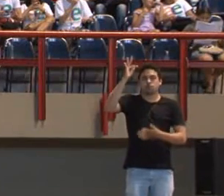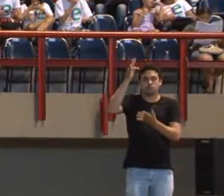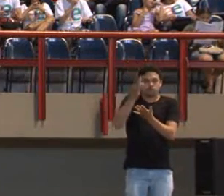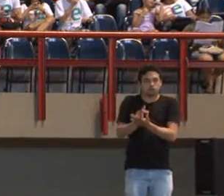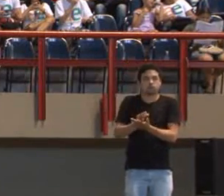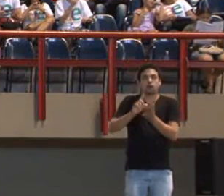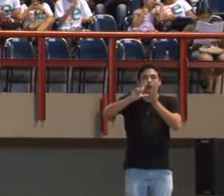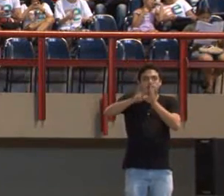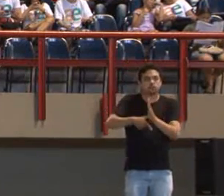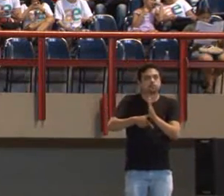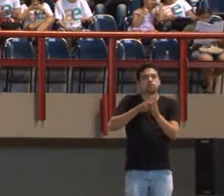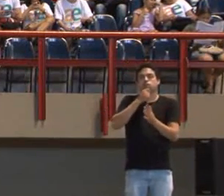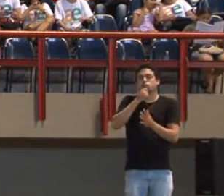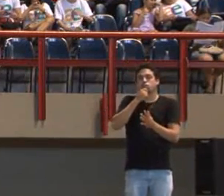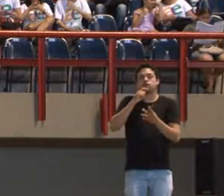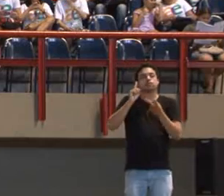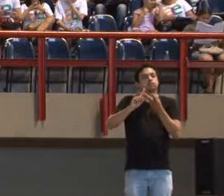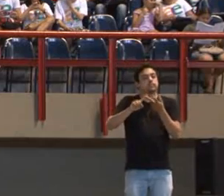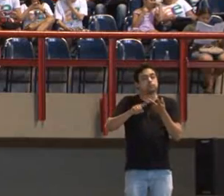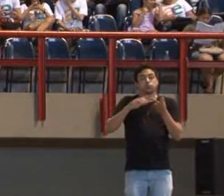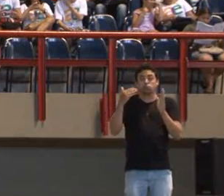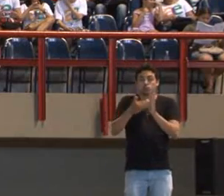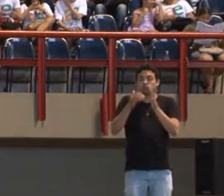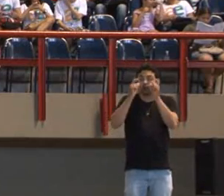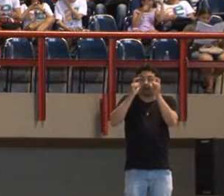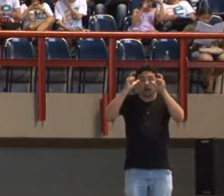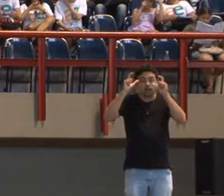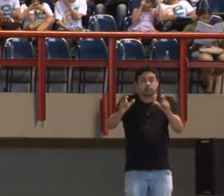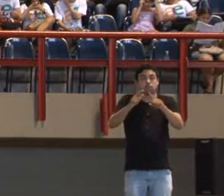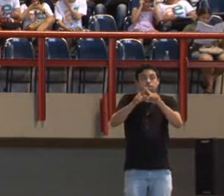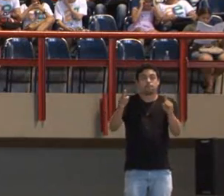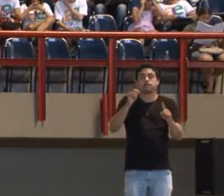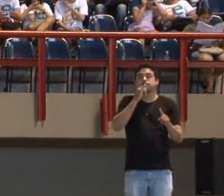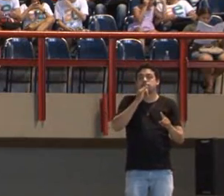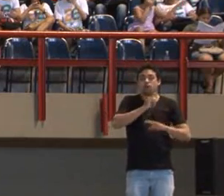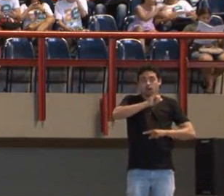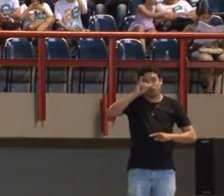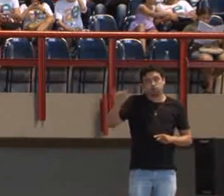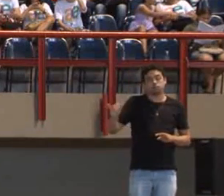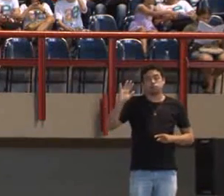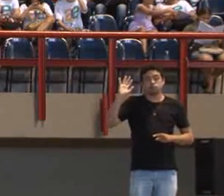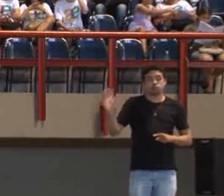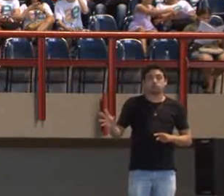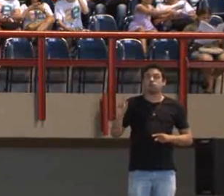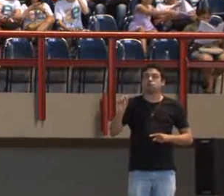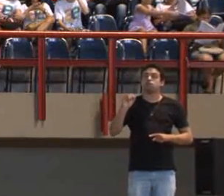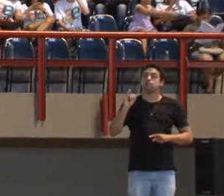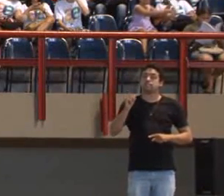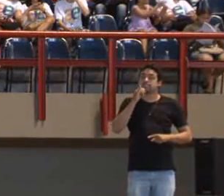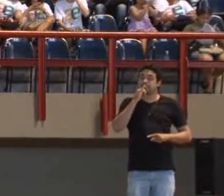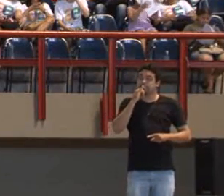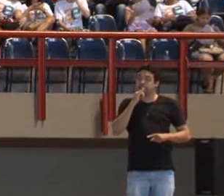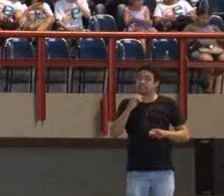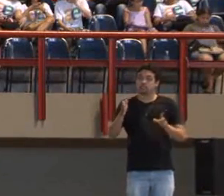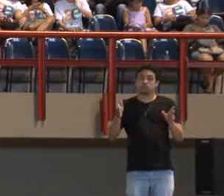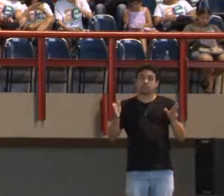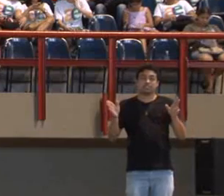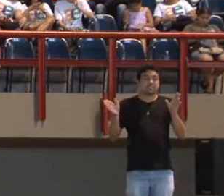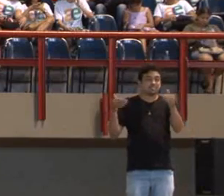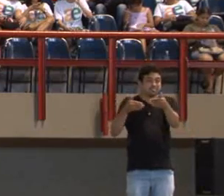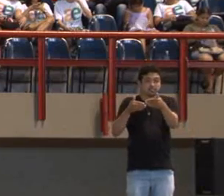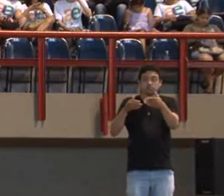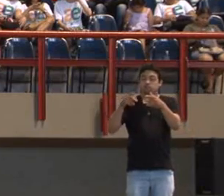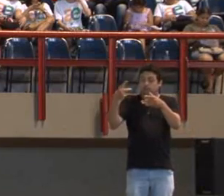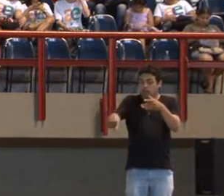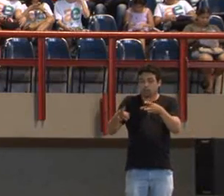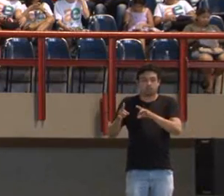vou me atrasar. Vou prestar atenção em tudo. Mas olha, já vou logo avisando. Quando sair daqui, eu não vou pegar